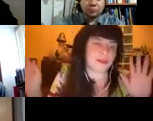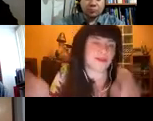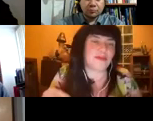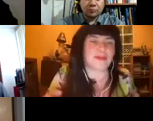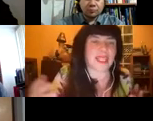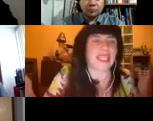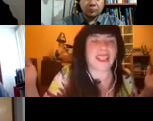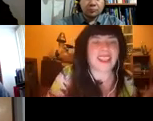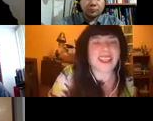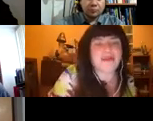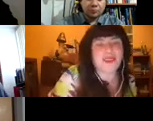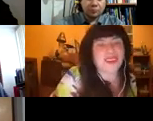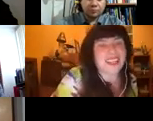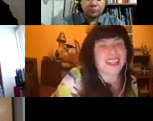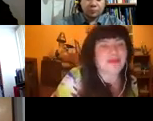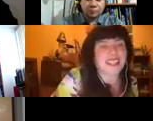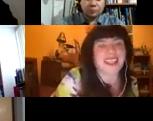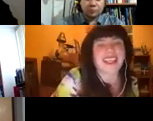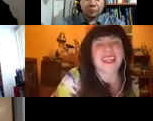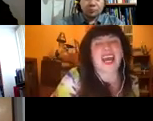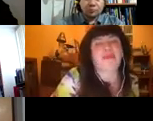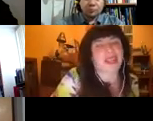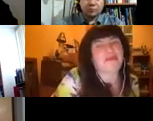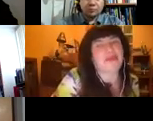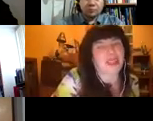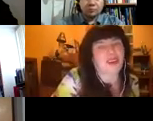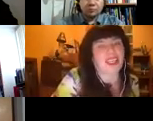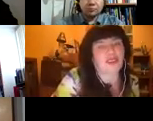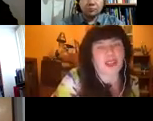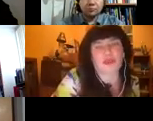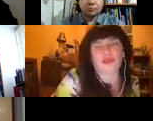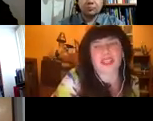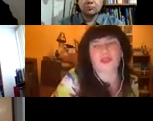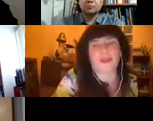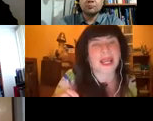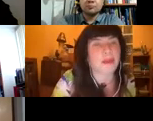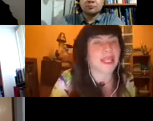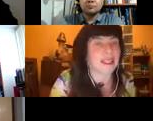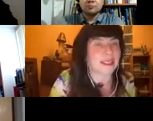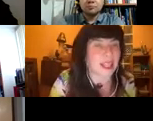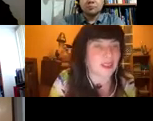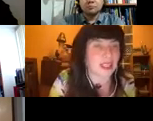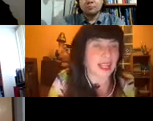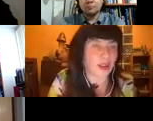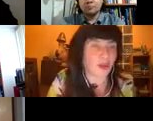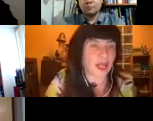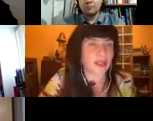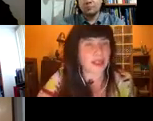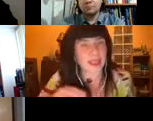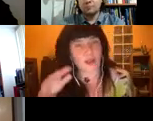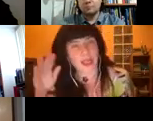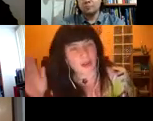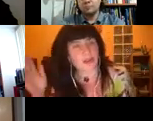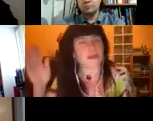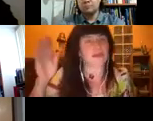es bastante, digamos, genéticamente, aparecen primero estos recursos que son más gramaticalizados en la lengua,